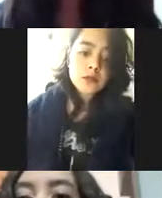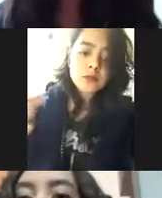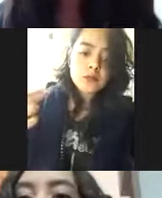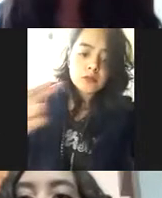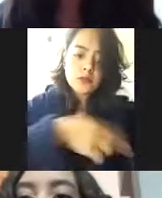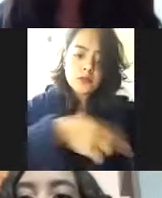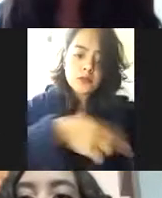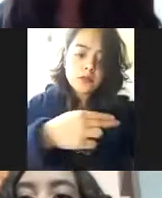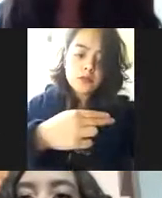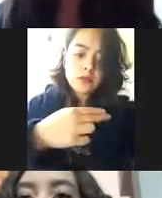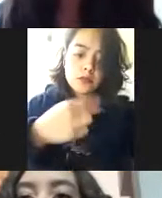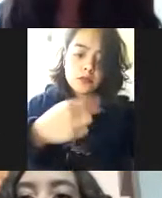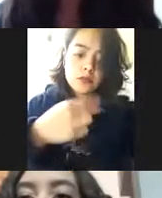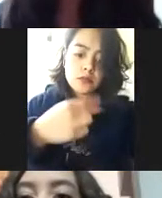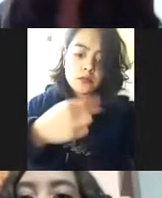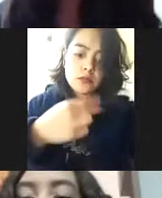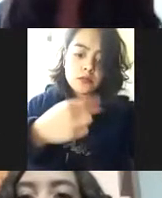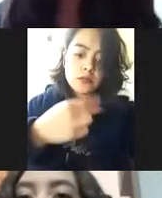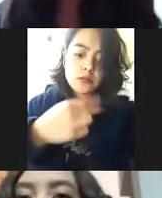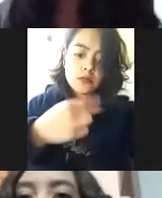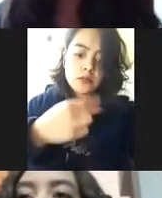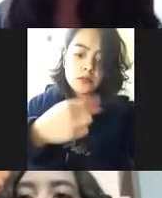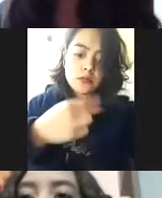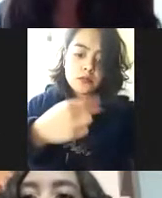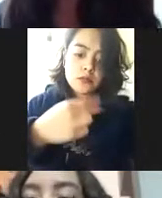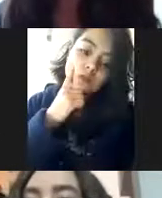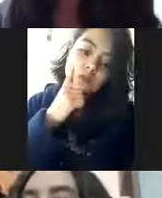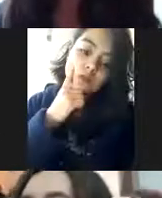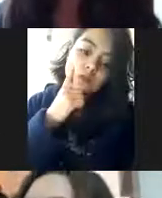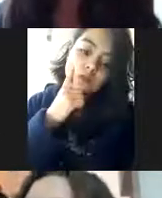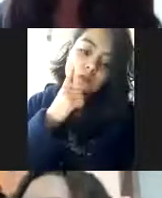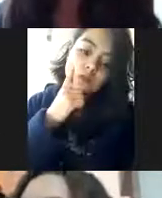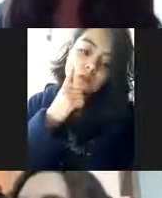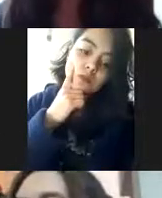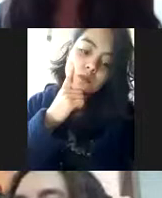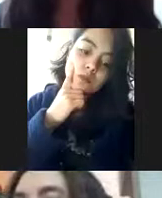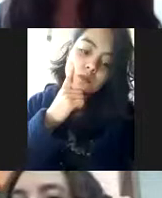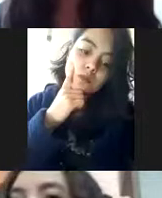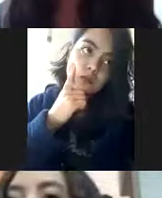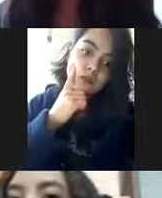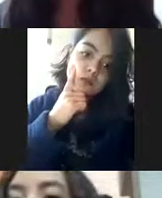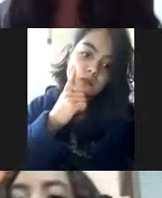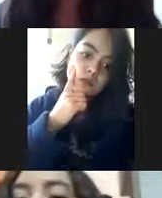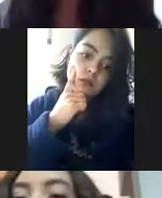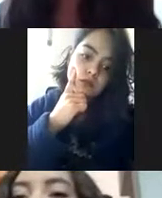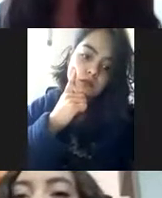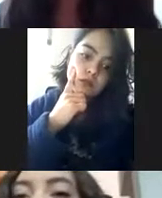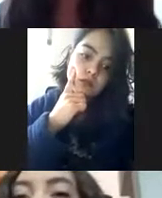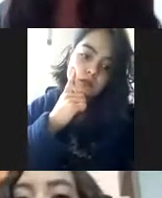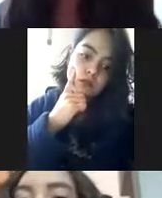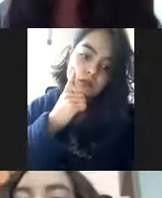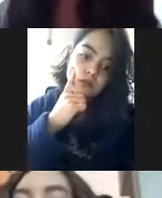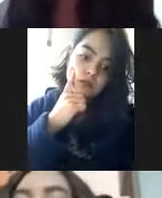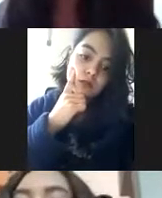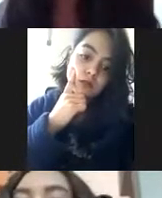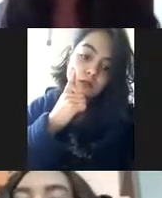Al rato. ¿Ok? Perdón, perdón, es que me dejaron a mi sobrino y no soy una buena mamá